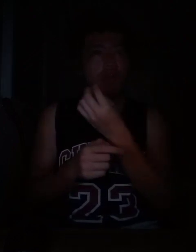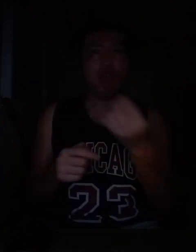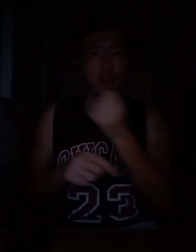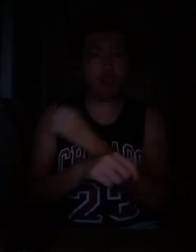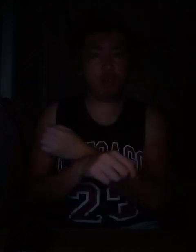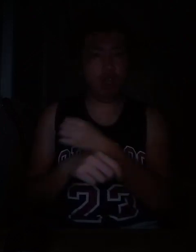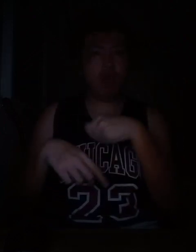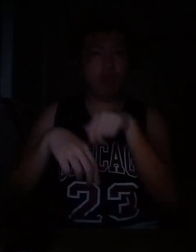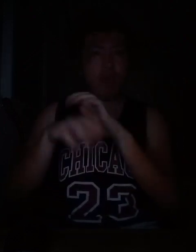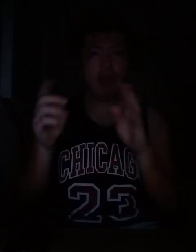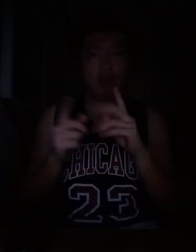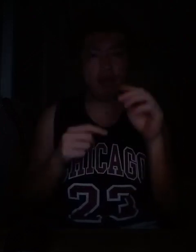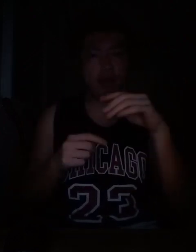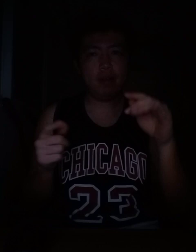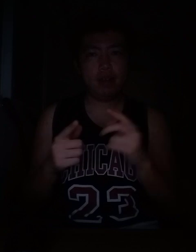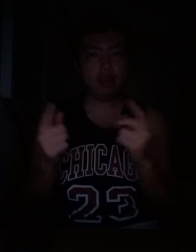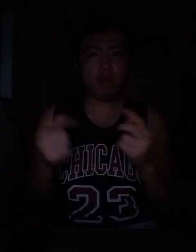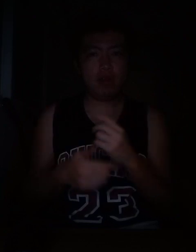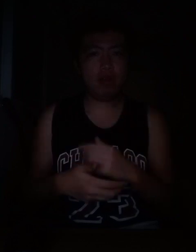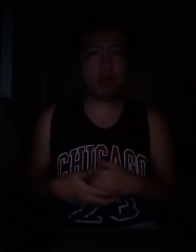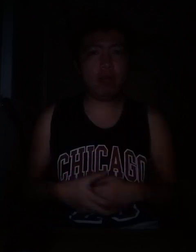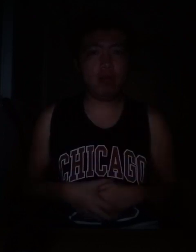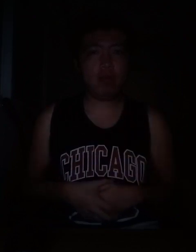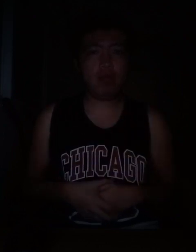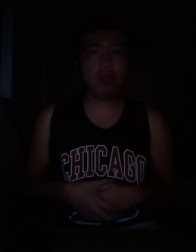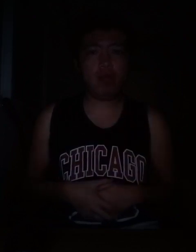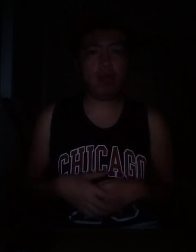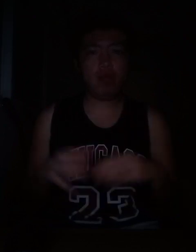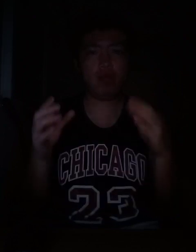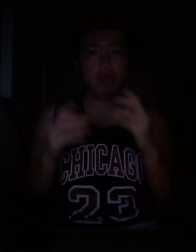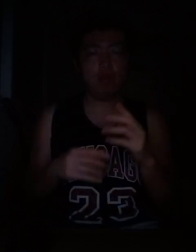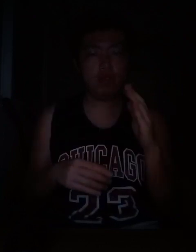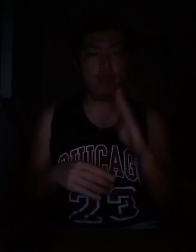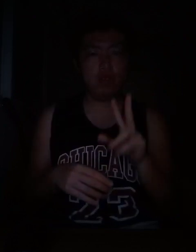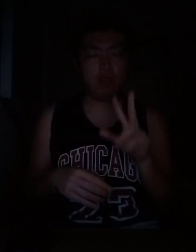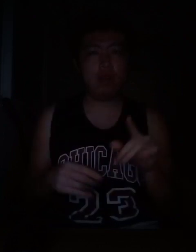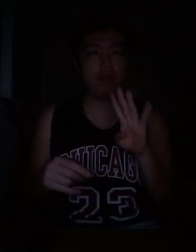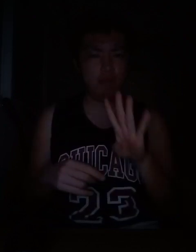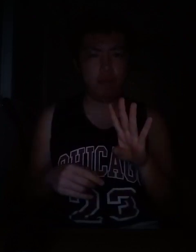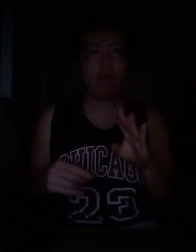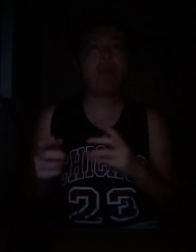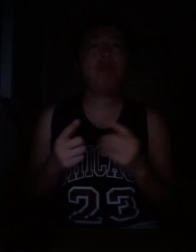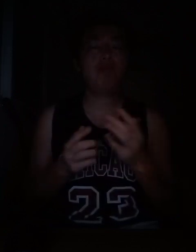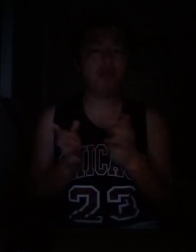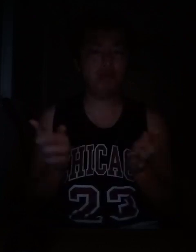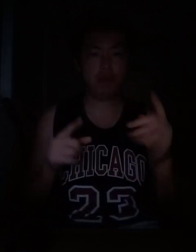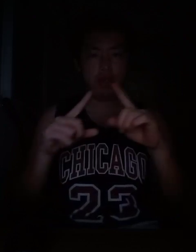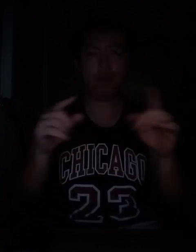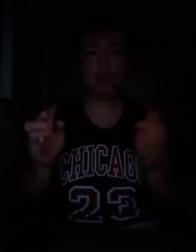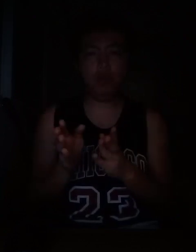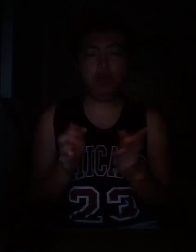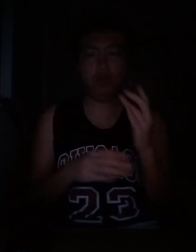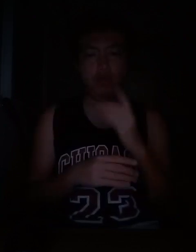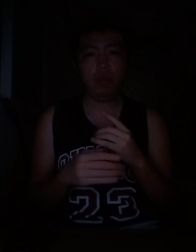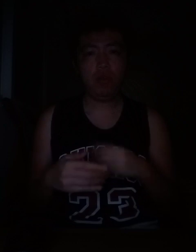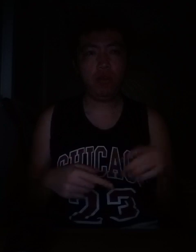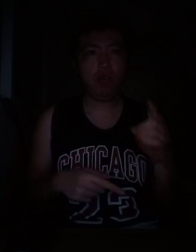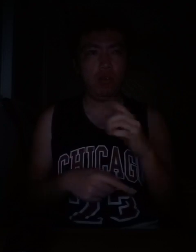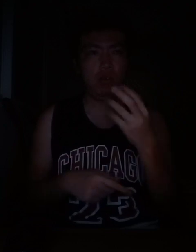생가 터를 알리는 표지가 걸렸습니다. 가로 30, 세로 40cm 크기의 동판에는 최정숙 선생이